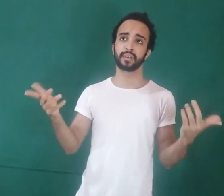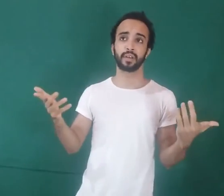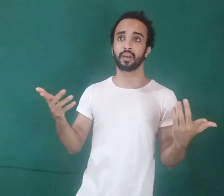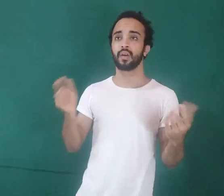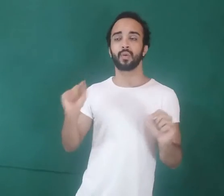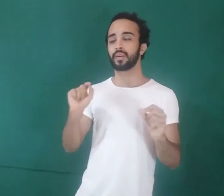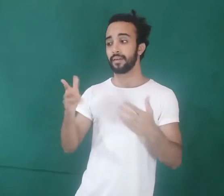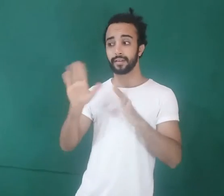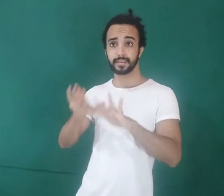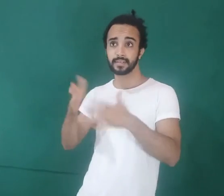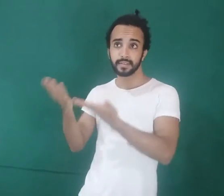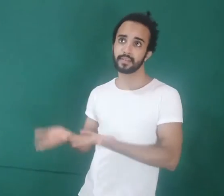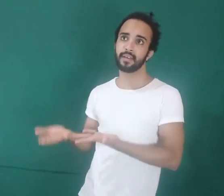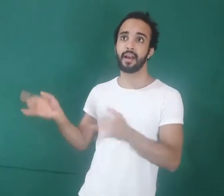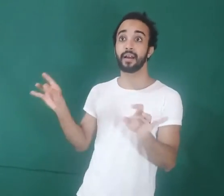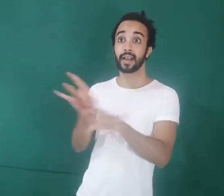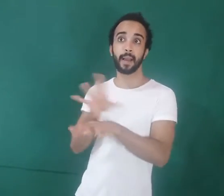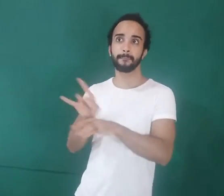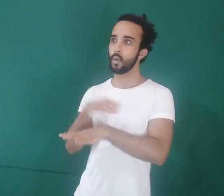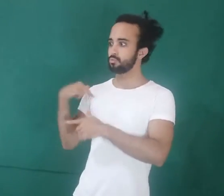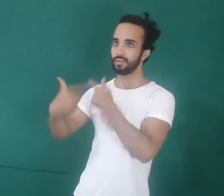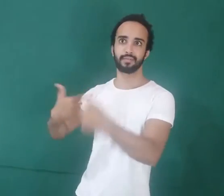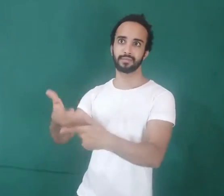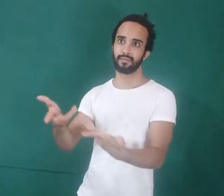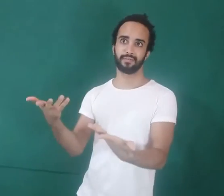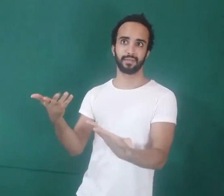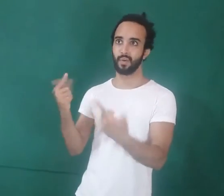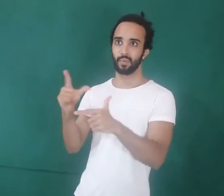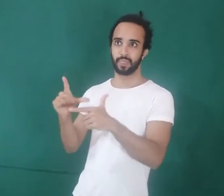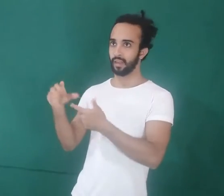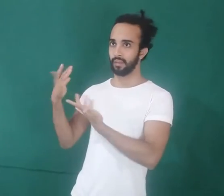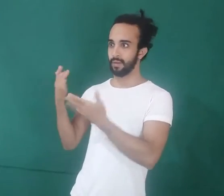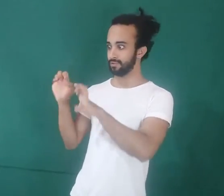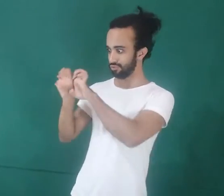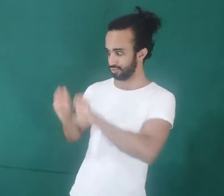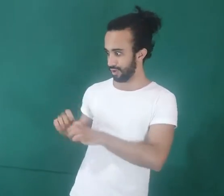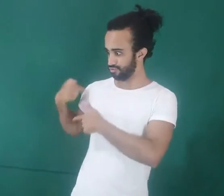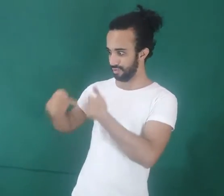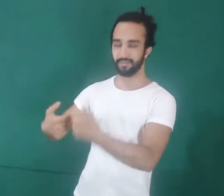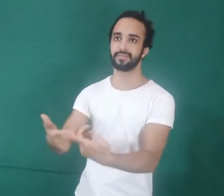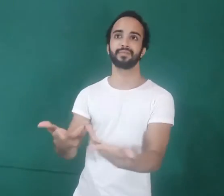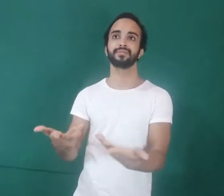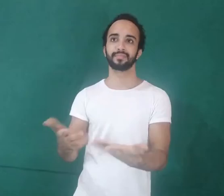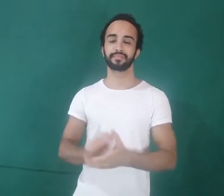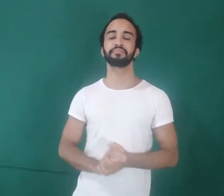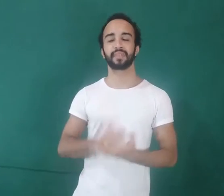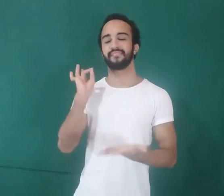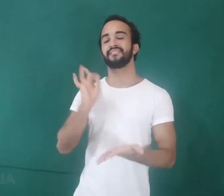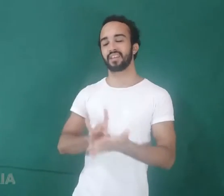Acabaram-se as gerações. Não tem mais isso de geração. É verdade isso, Alvinho. É bem É muito interessante verdade. pensar. Dentro dessa